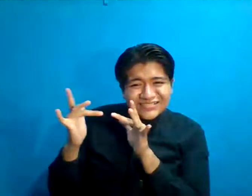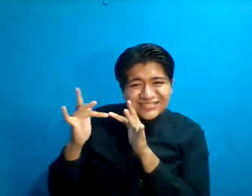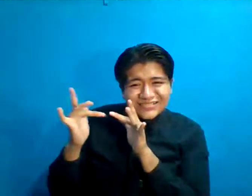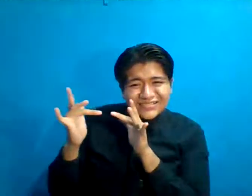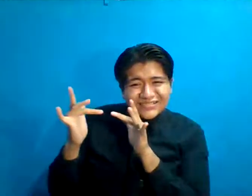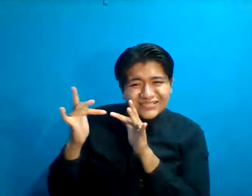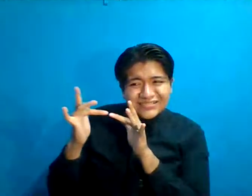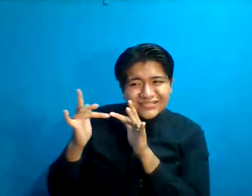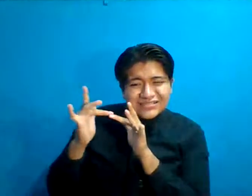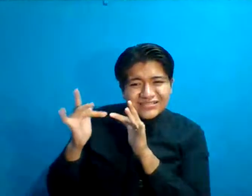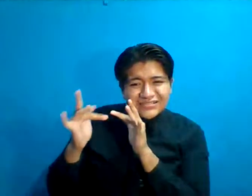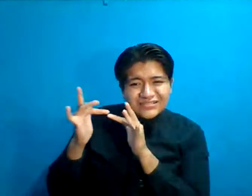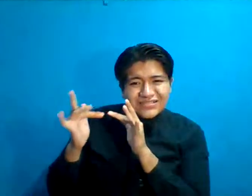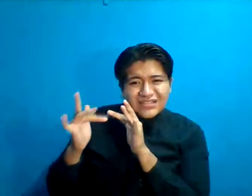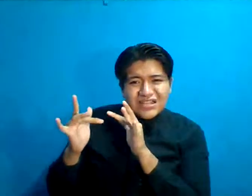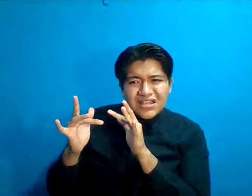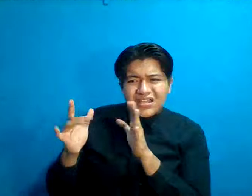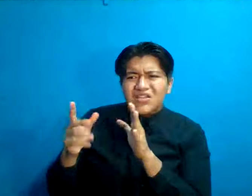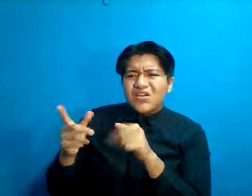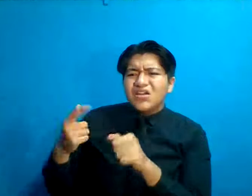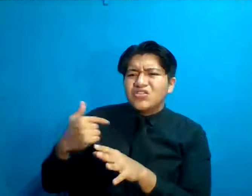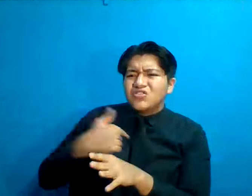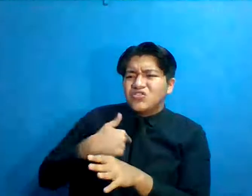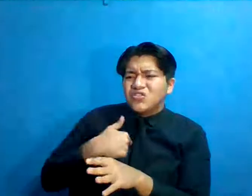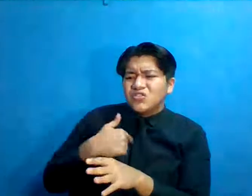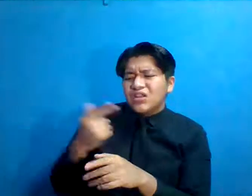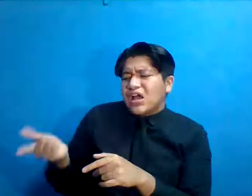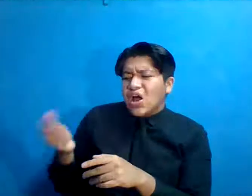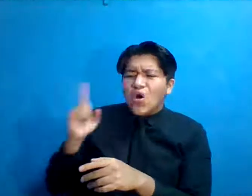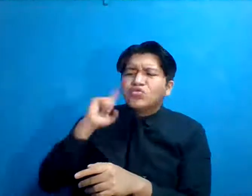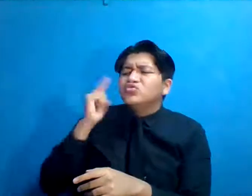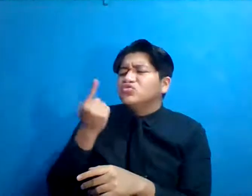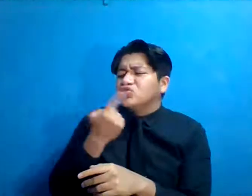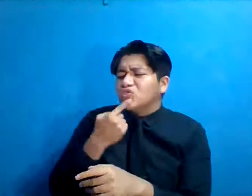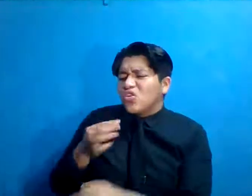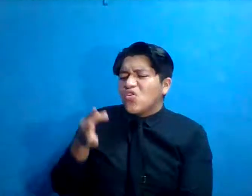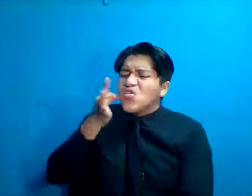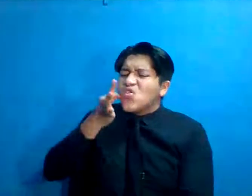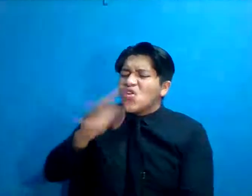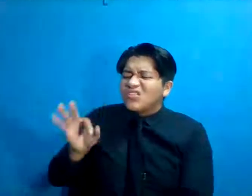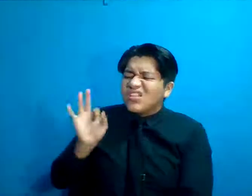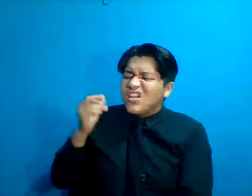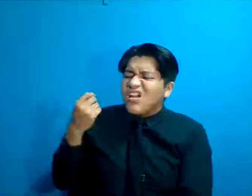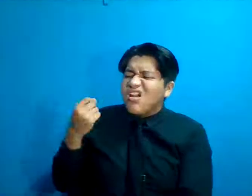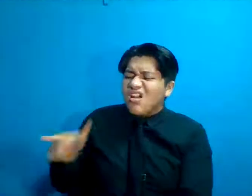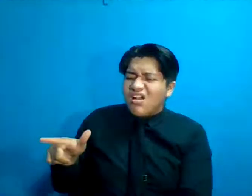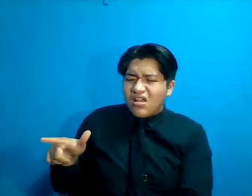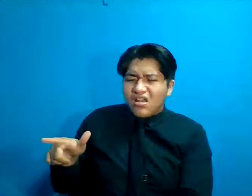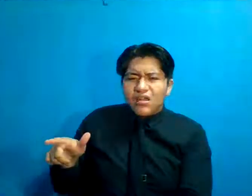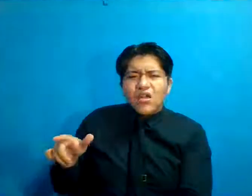le puede ofender más bien en concreto a un sordo? Ok,